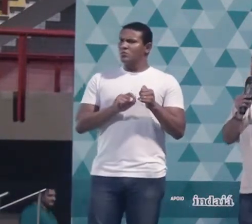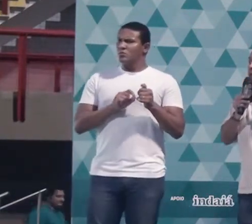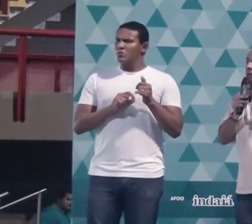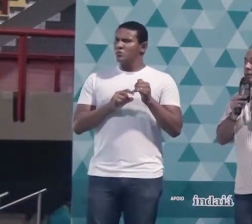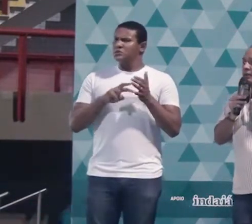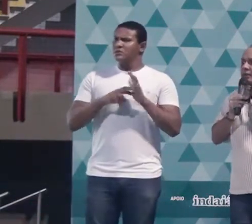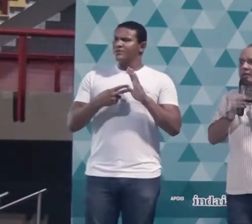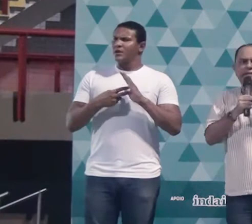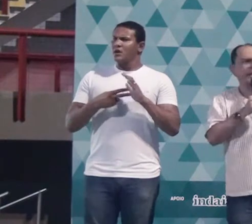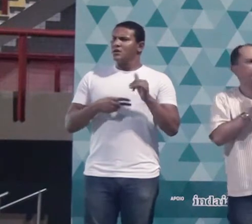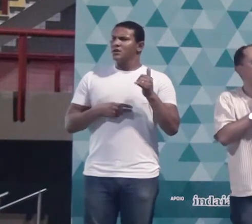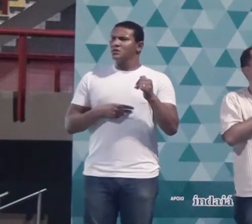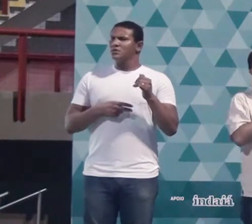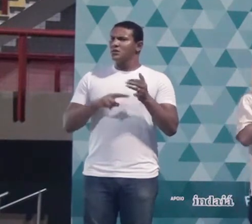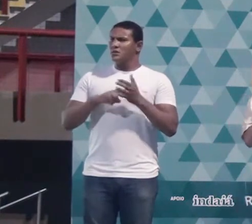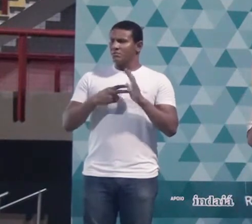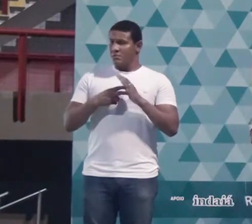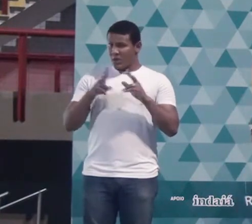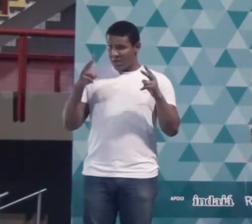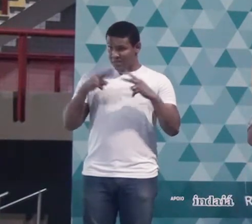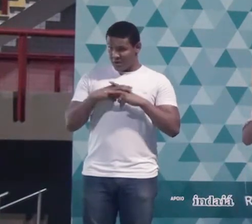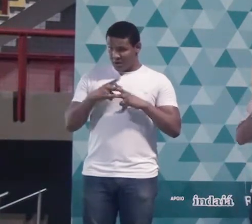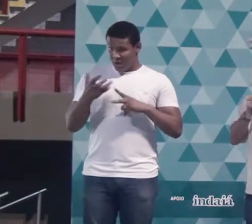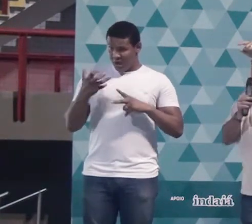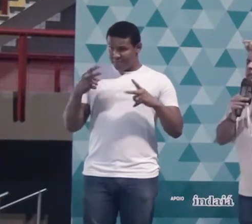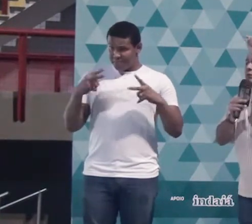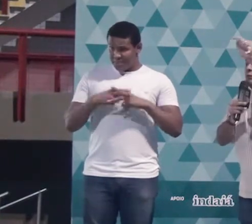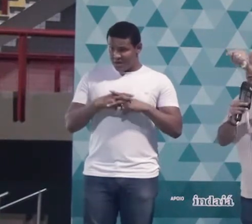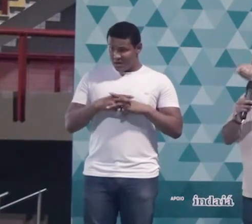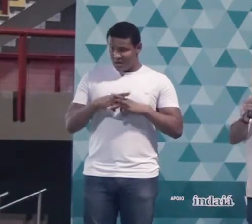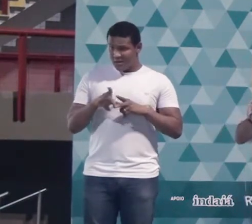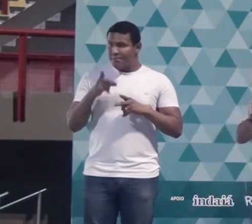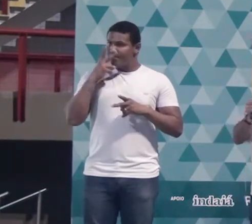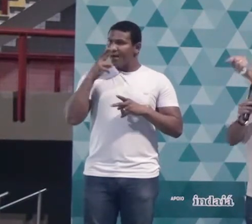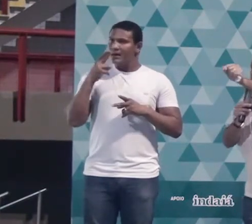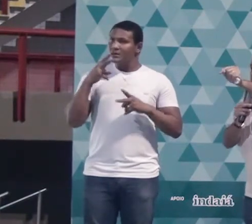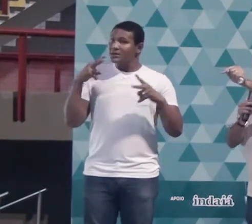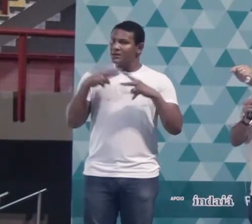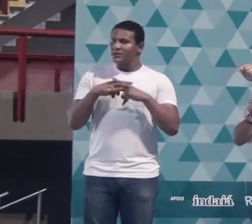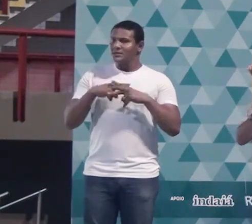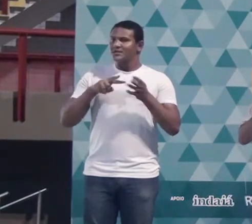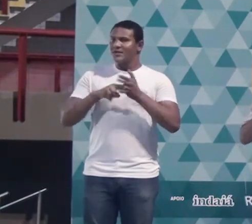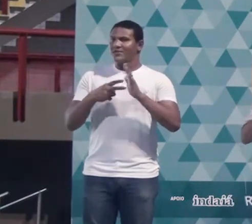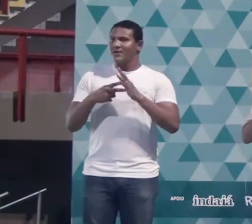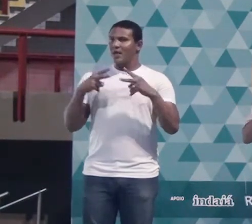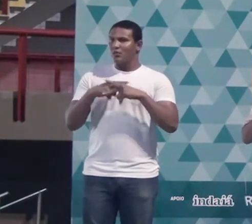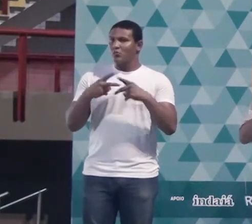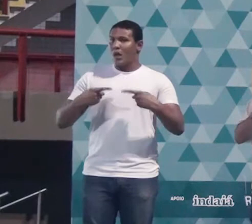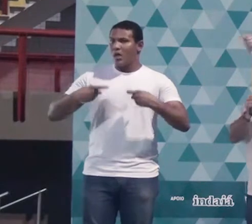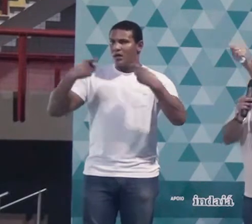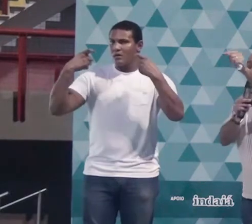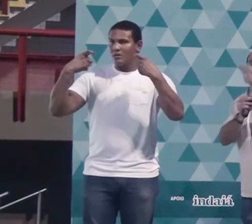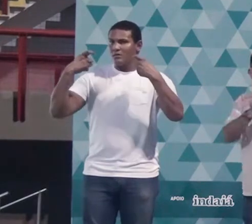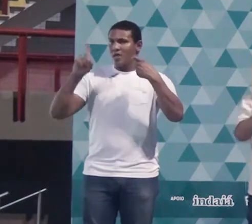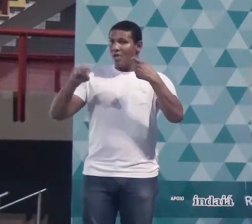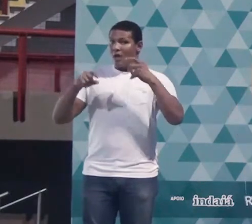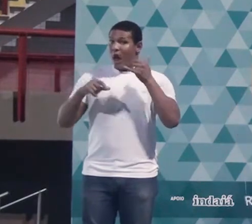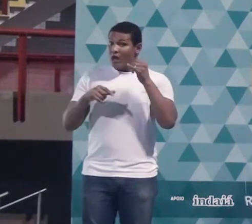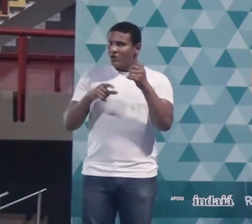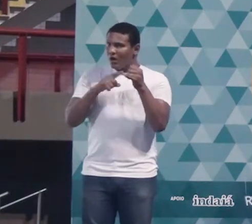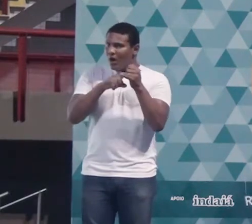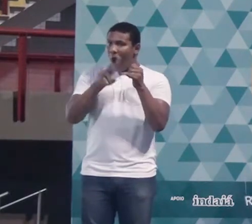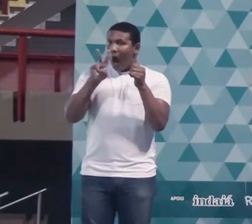Revólver quer dizer o quê? Você quer briga, você quer violência, você quer conflito, você quer guerra. Queres revólver, eu